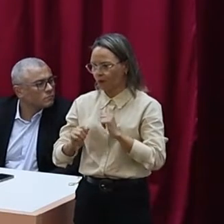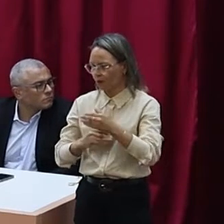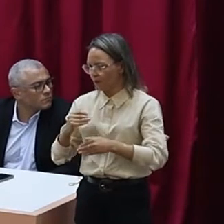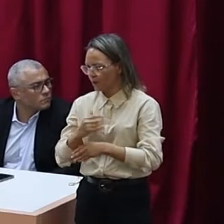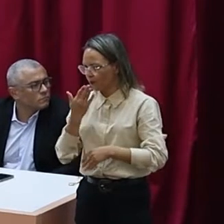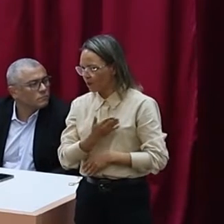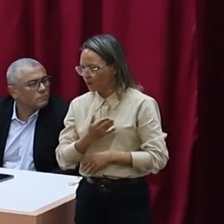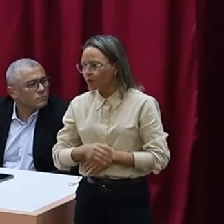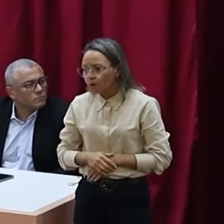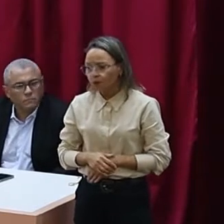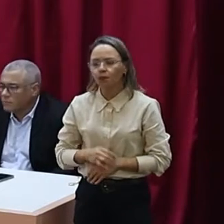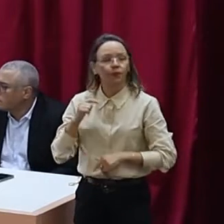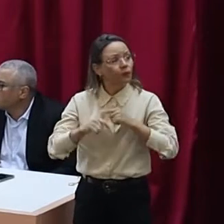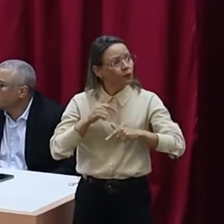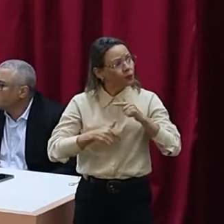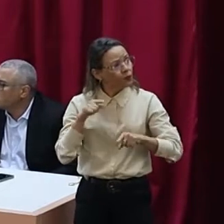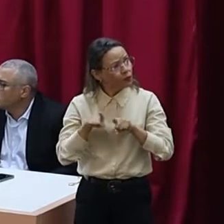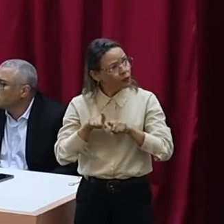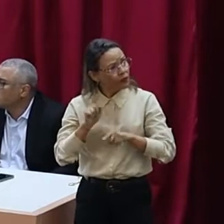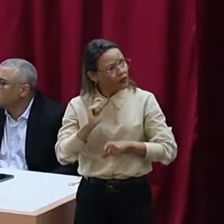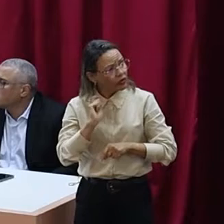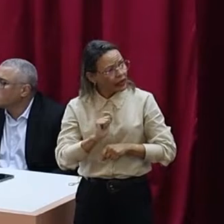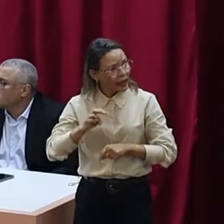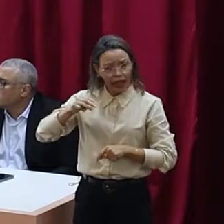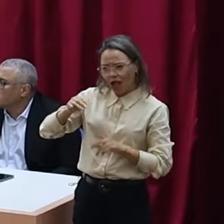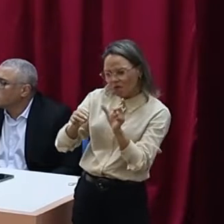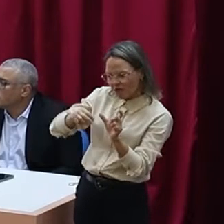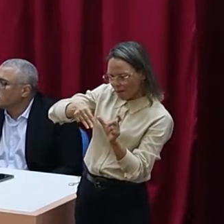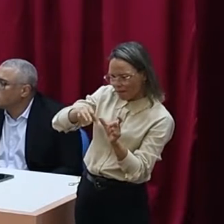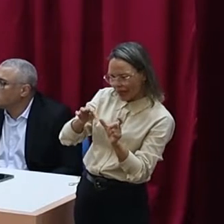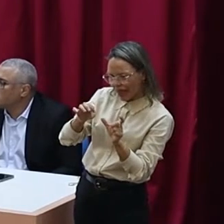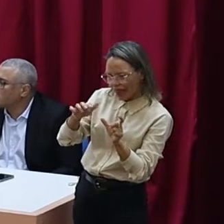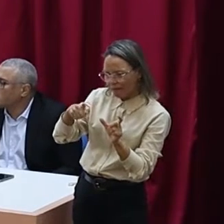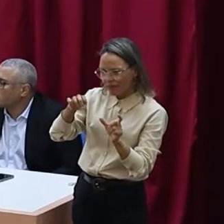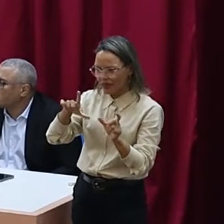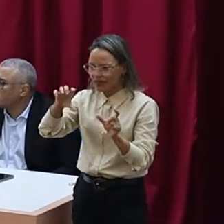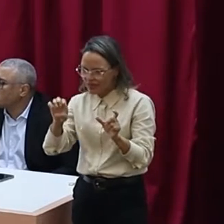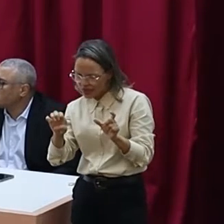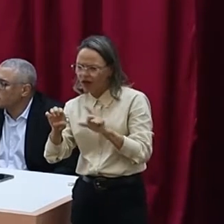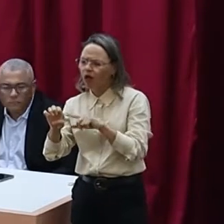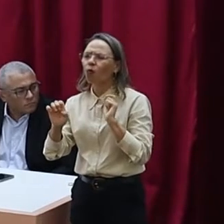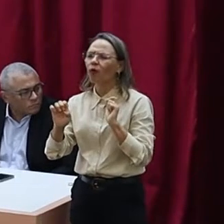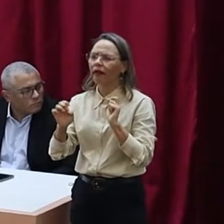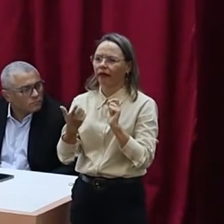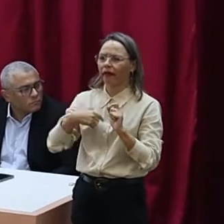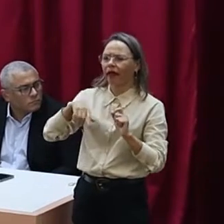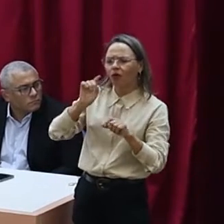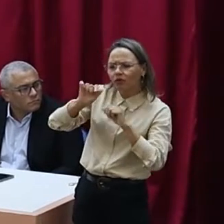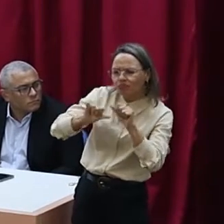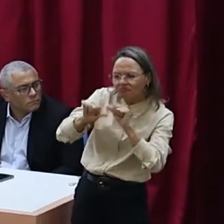isso. E a gente trabalha com a noção de metalepse, né? Que é uma figura de linguagem, né,